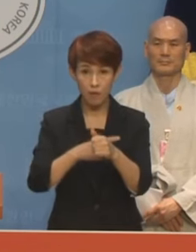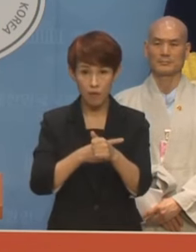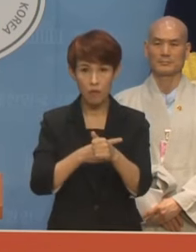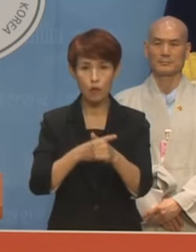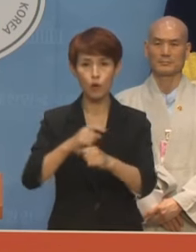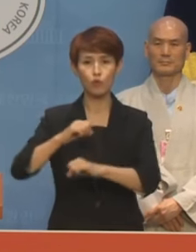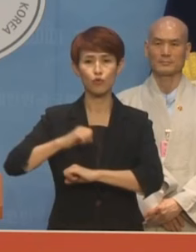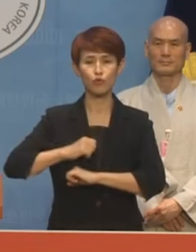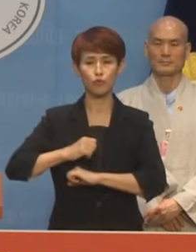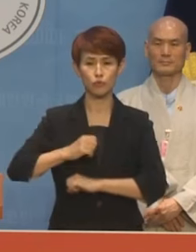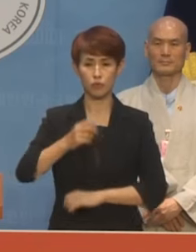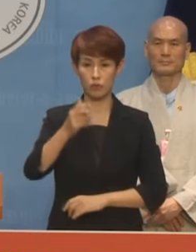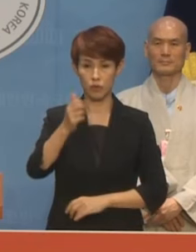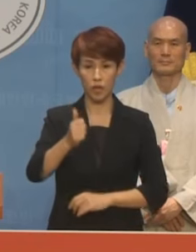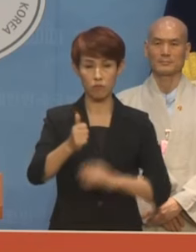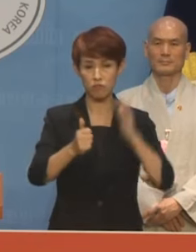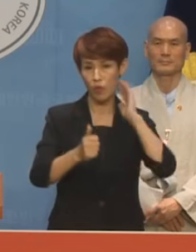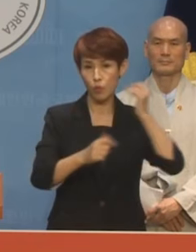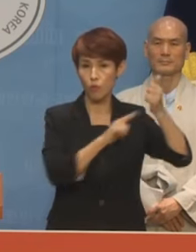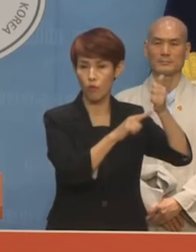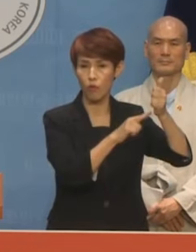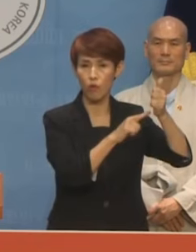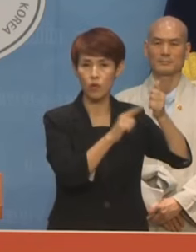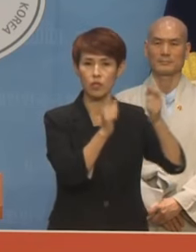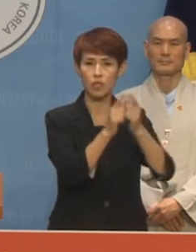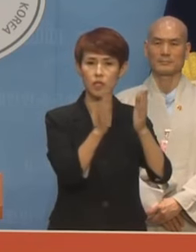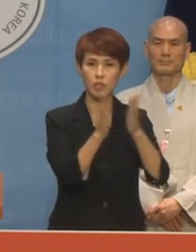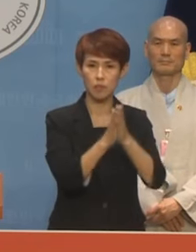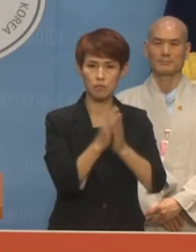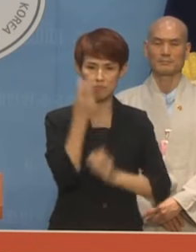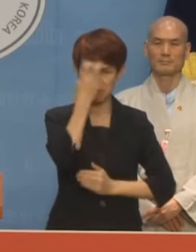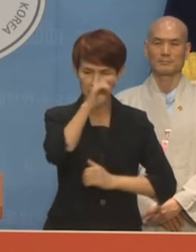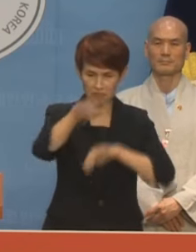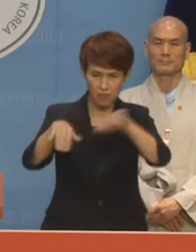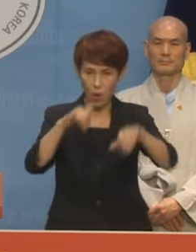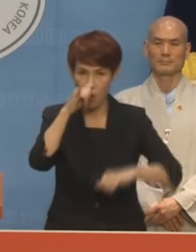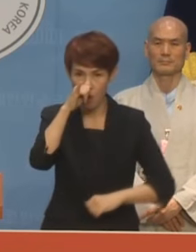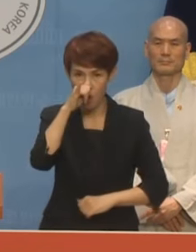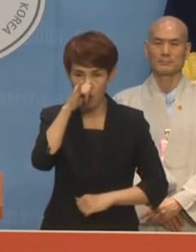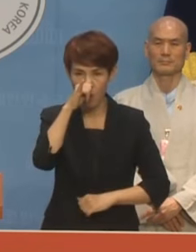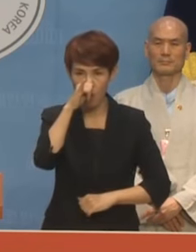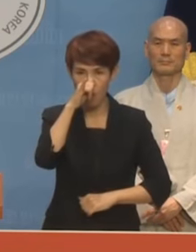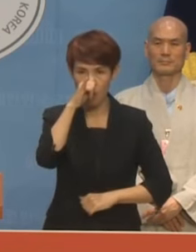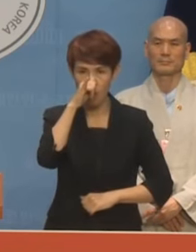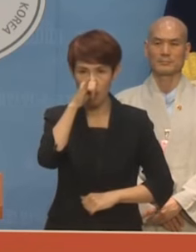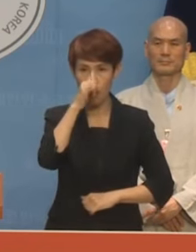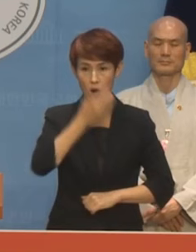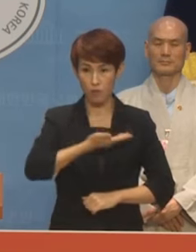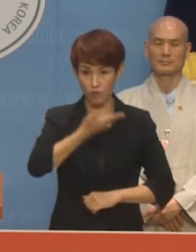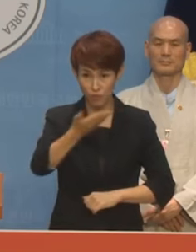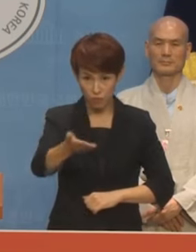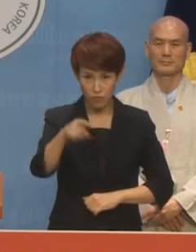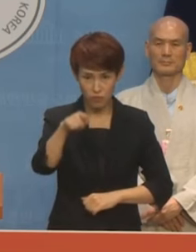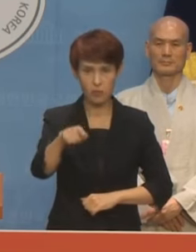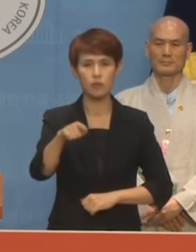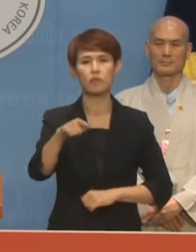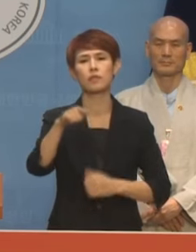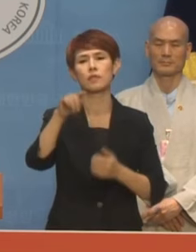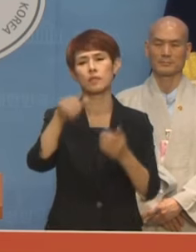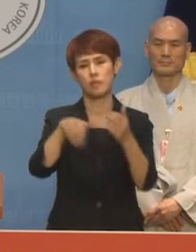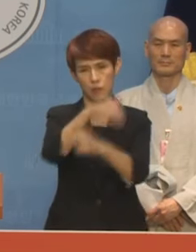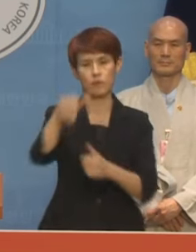국군 통수권자인 대통령이 직접 수사에 개입하여 가이드라인을 제시한 명백한 사례로